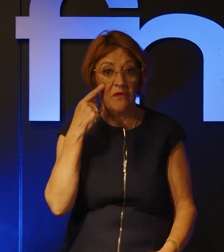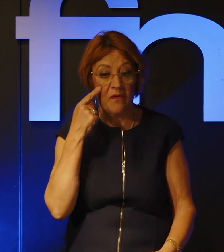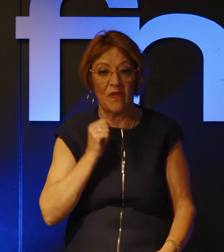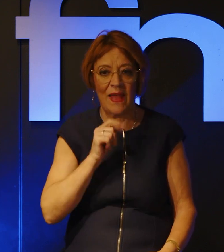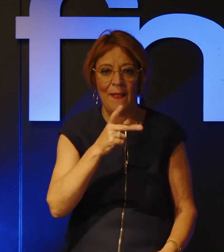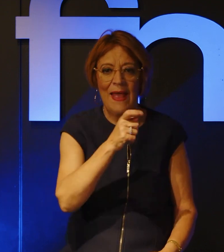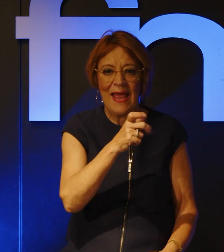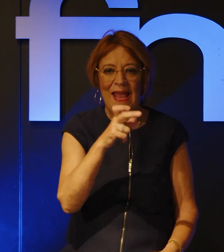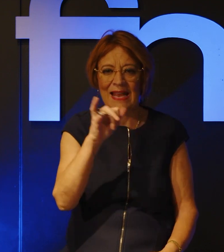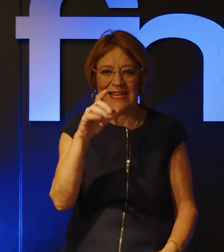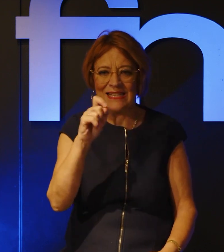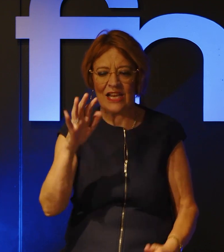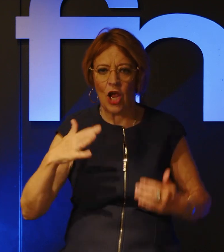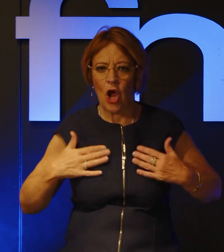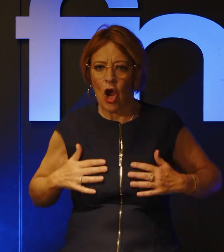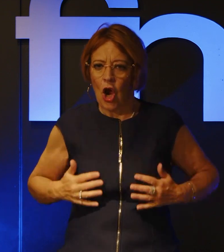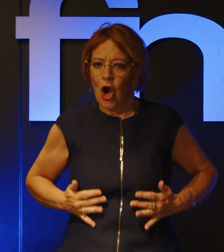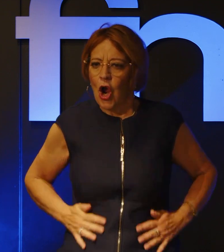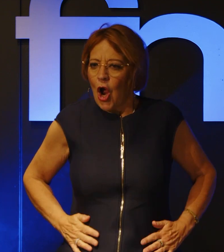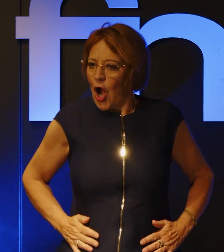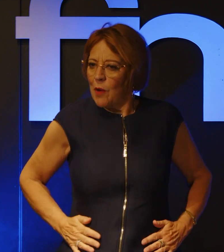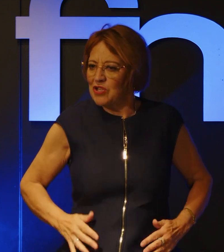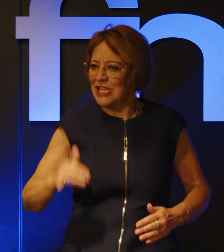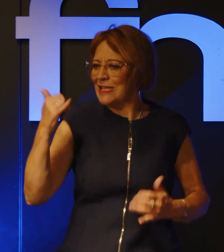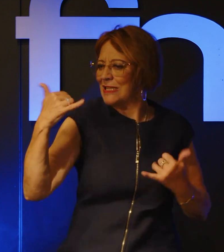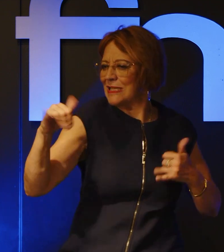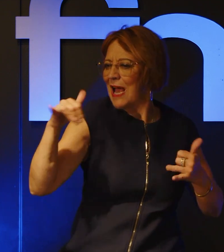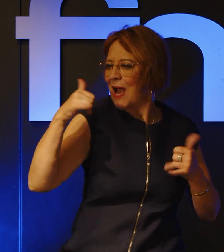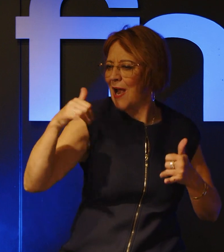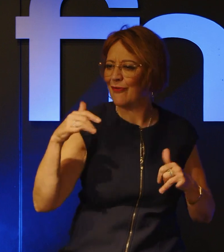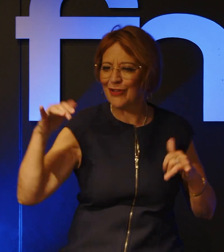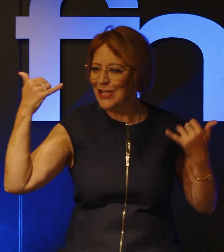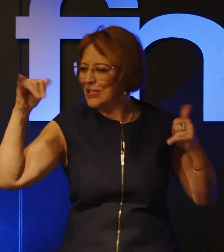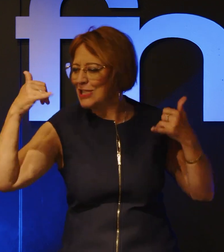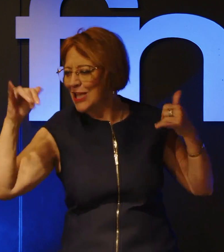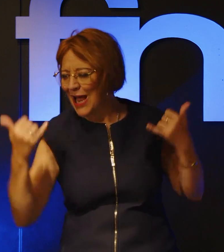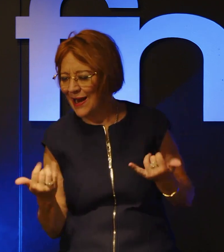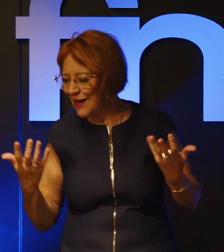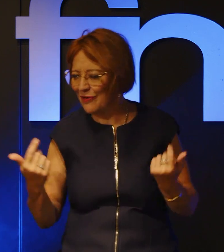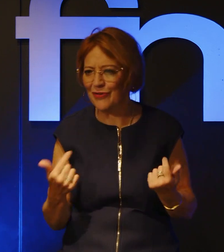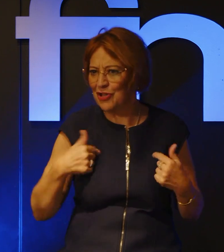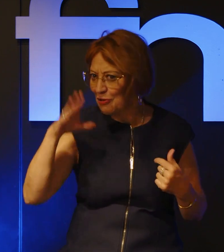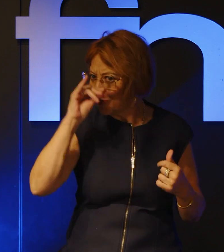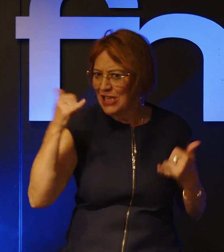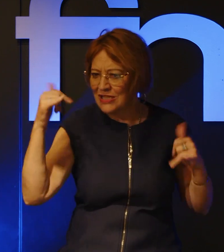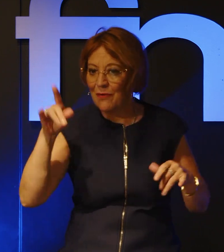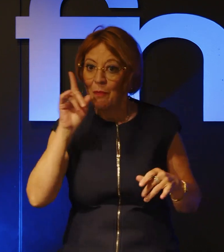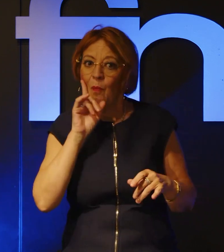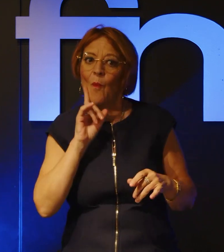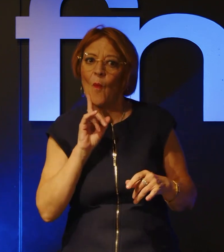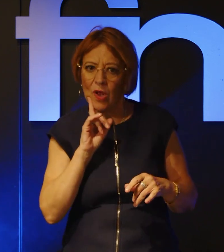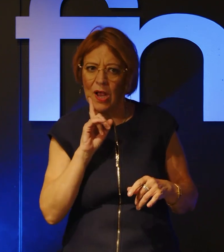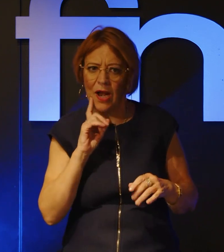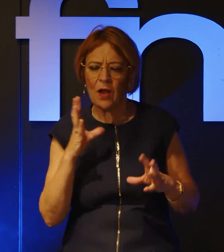tudo corpos Malta no surf eu não faço Surf eu não sei fazer surf mas em termos da mulher